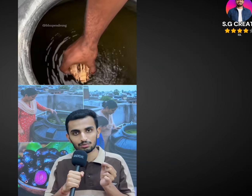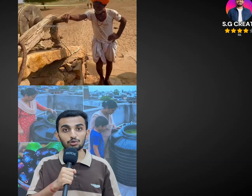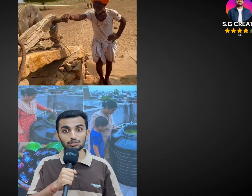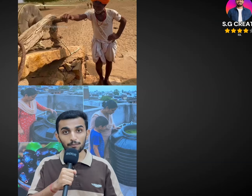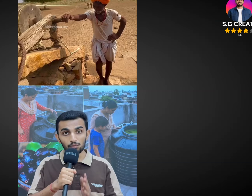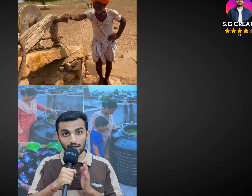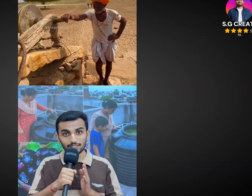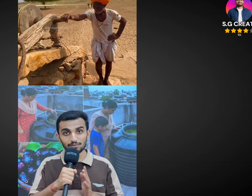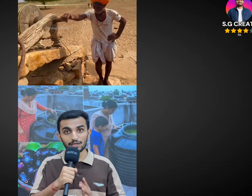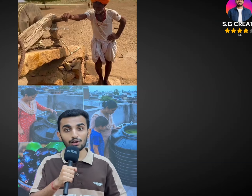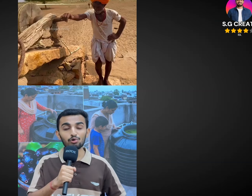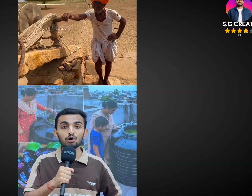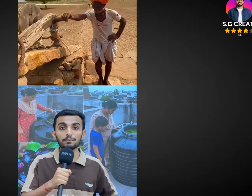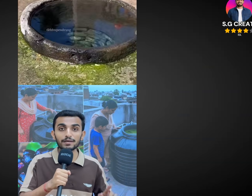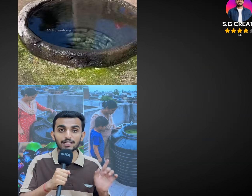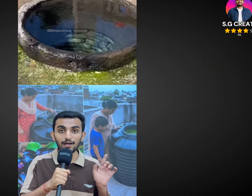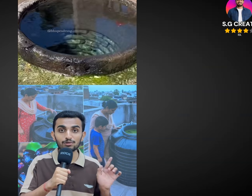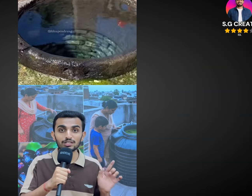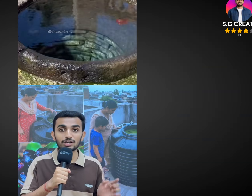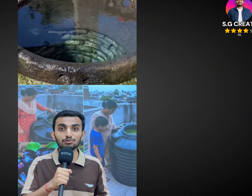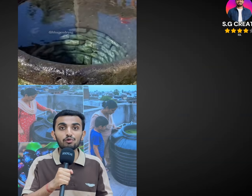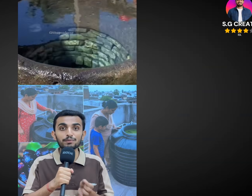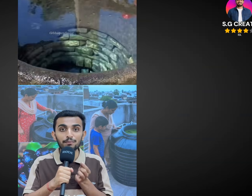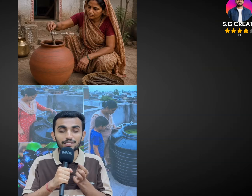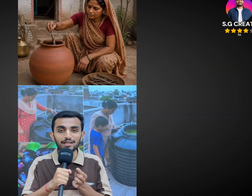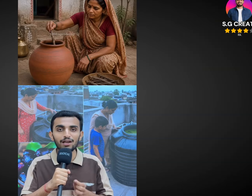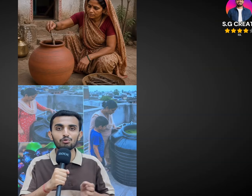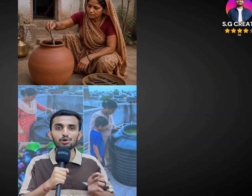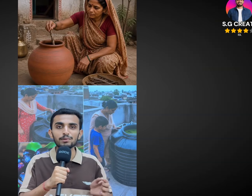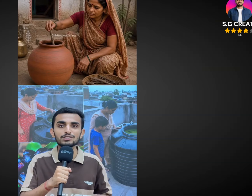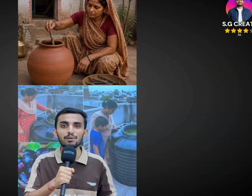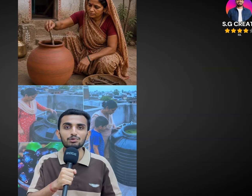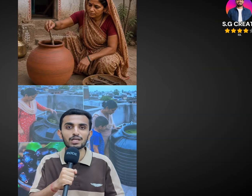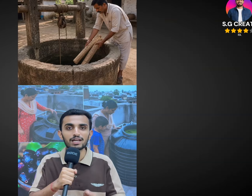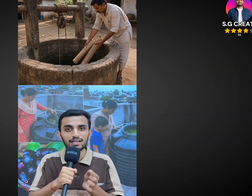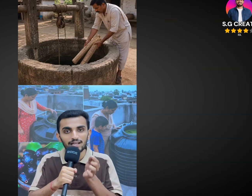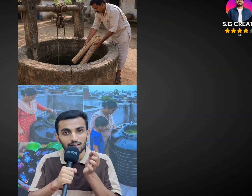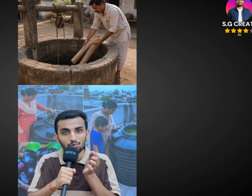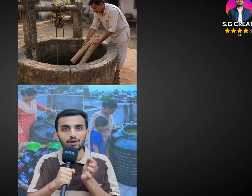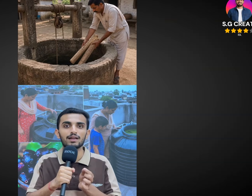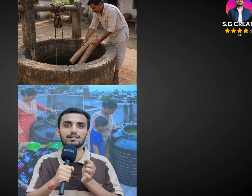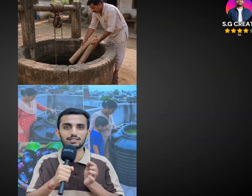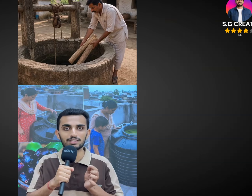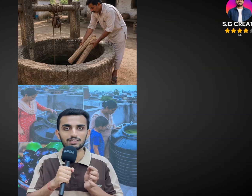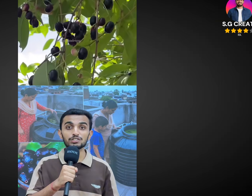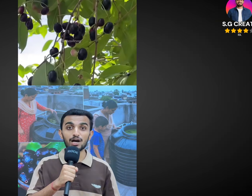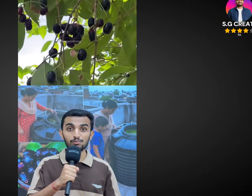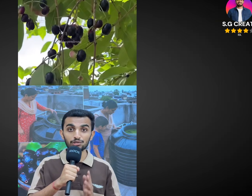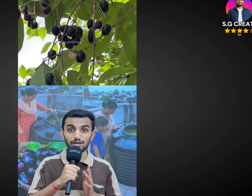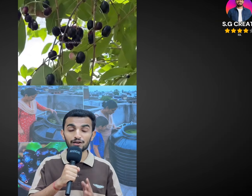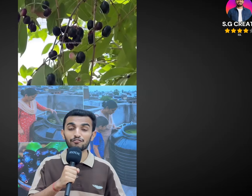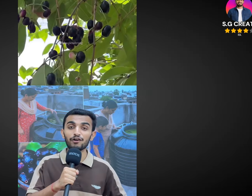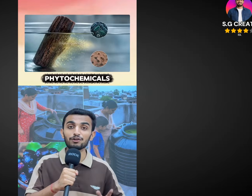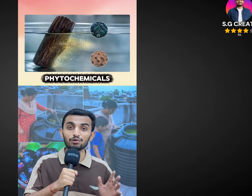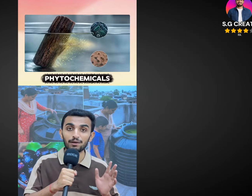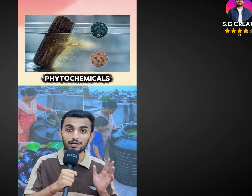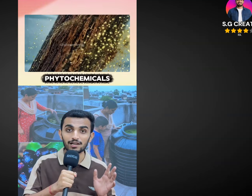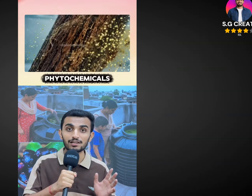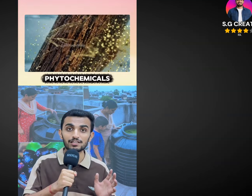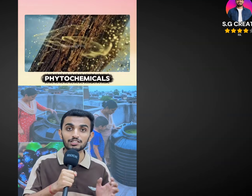highly जब पुराने efficient समय के and लोगों के safe पास water आरओ system. नहीं था तो वो अपने मटके या Comprehensive कुएं में removal जामुन की of लकड़ी का एक physical टुकड़ा डाल impurities. देते थे क्योंकि Whether जामुन you की are लकड़ी drawing water फाइटोकेमिकल directly from a रिलीज करती